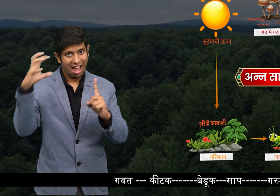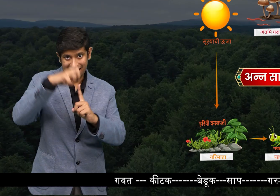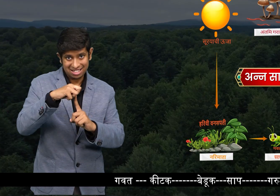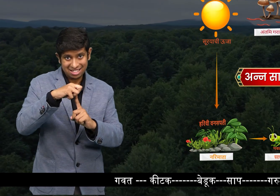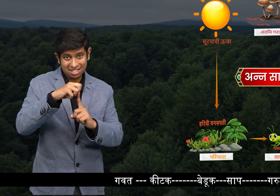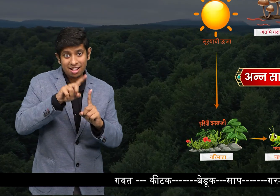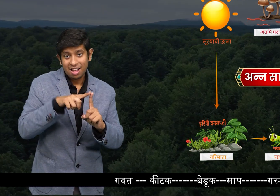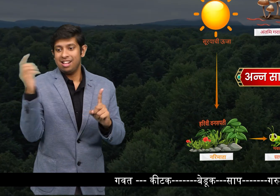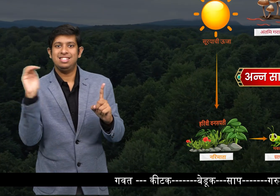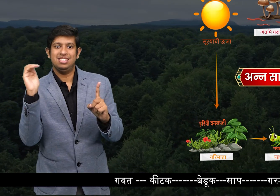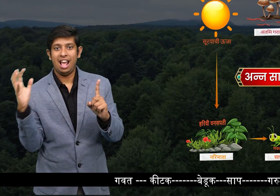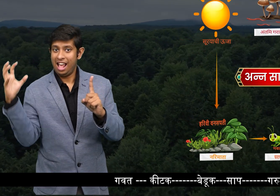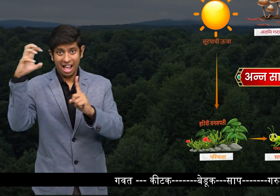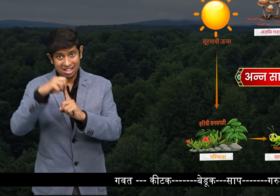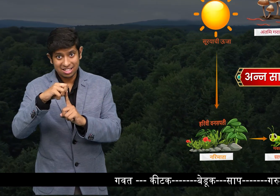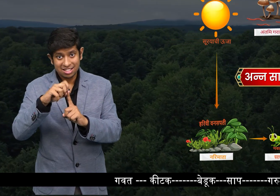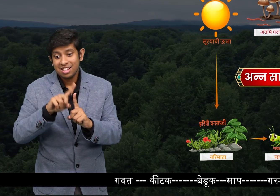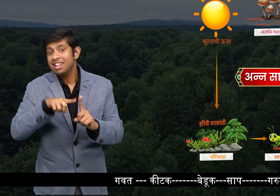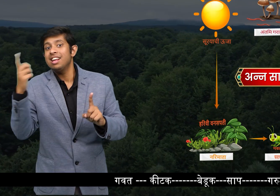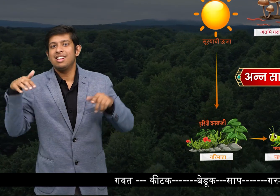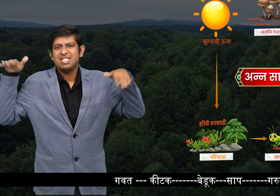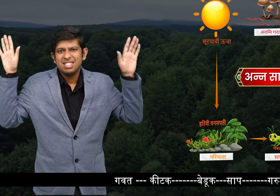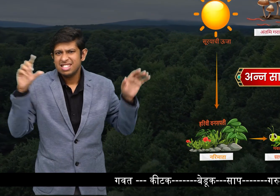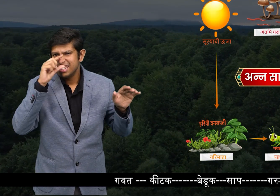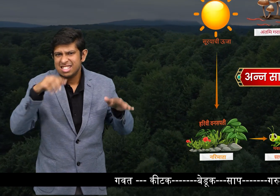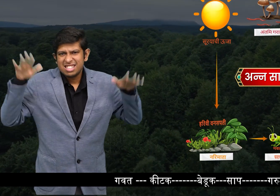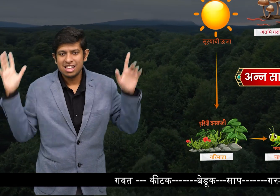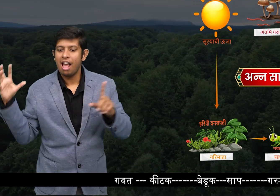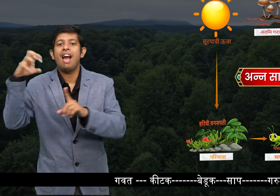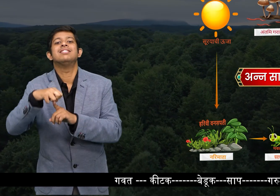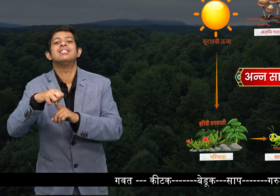बेडूक, बेडूक ते साप, साप ते गरुड.